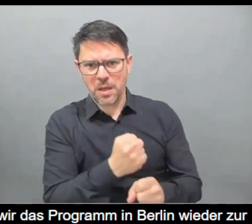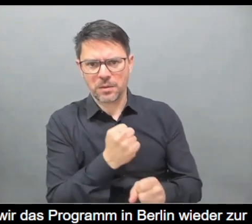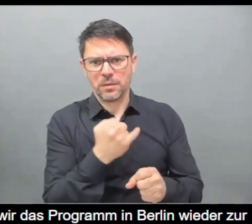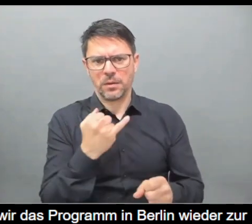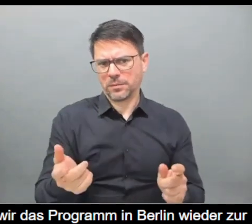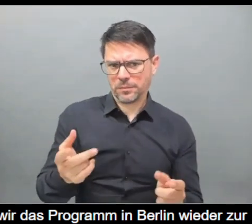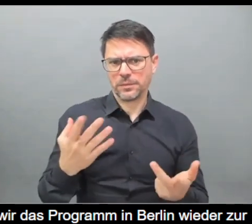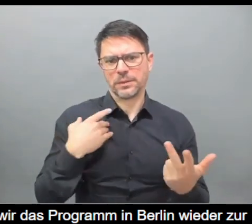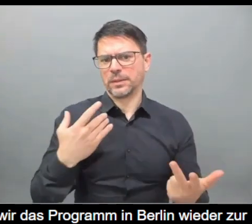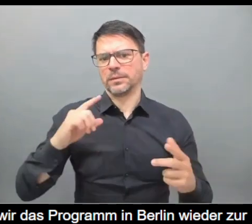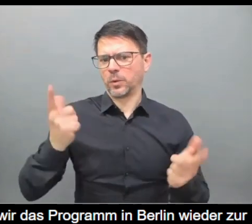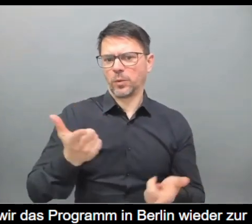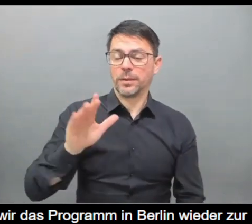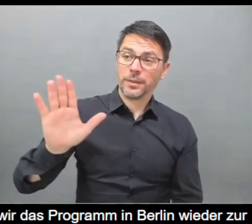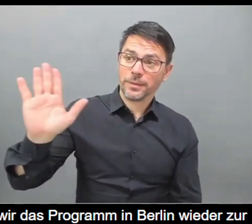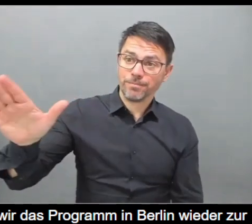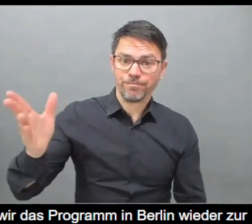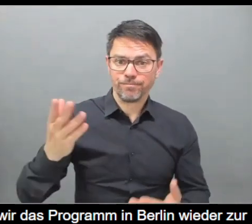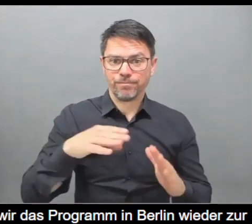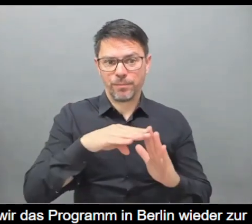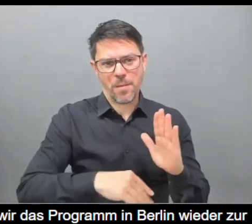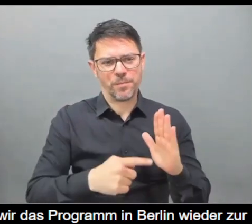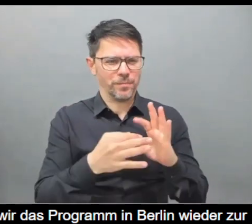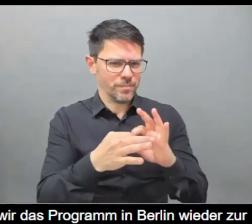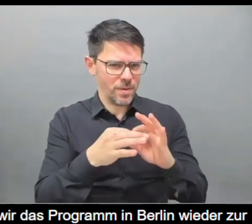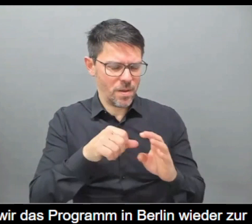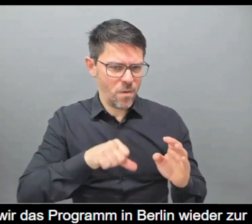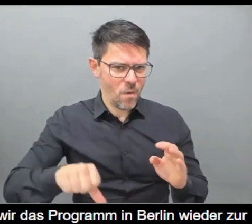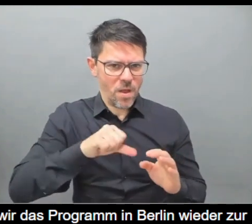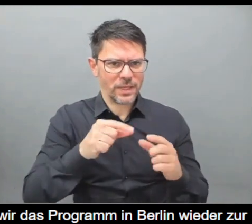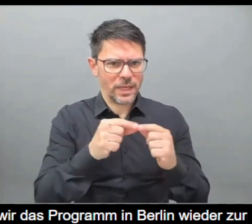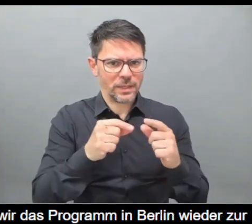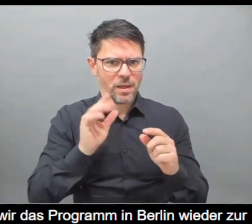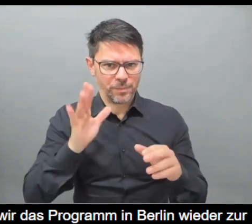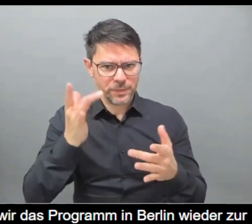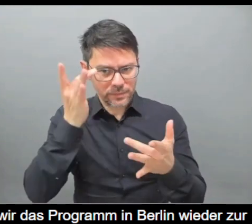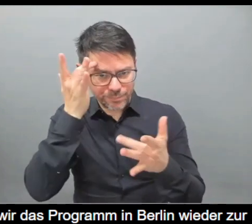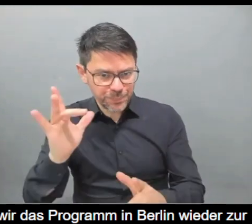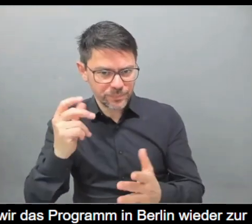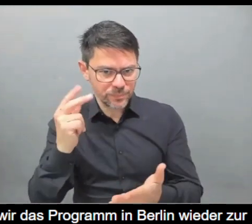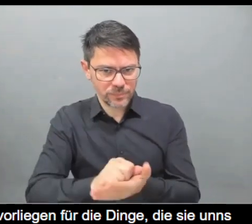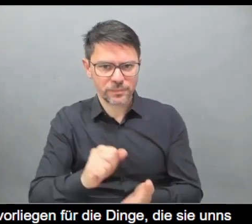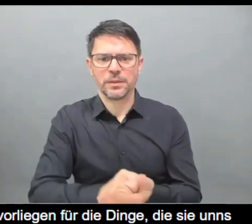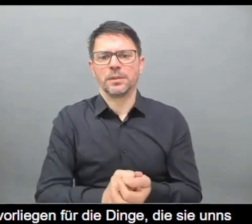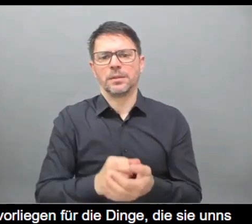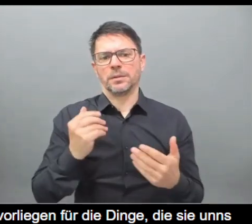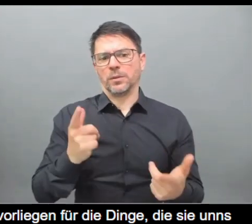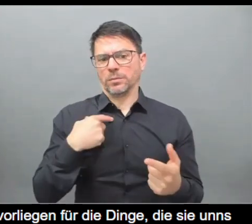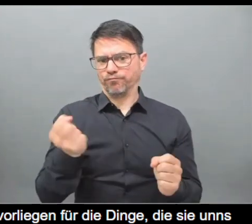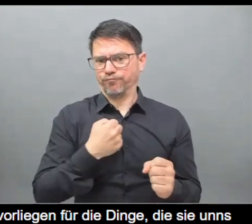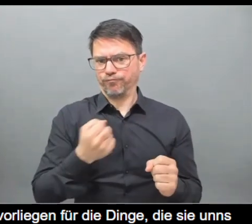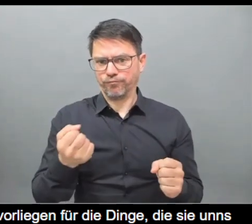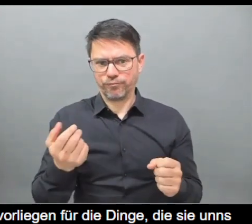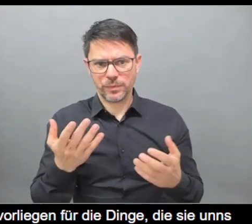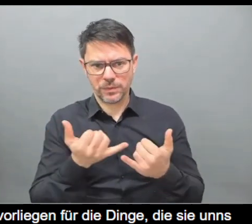das erinnert mich wirklich an den Auftritt der alten Neuhauserer Feuerwehrkappeien in Veitshöchheim. Die sagten, die Feuerwehr ist so langsam,